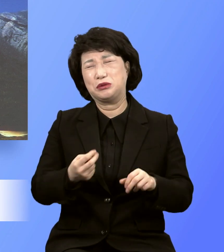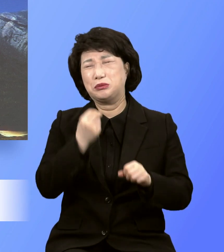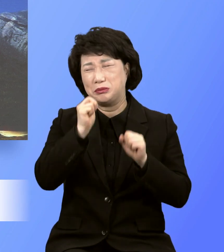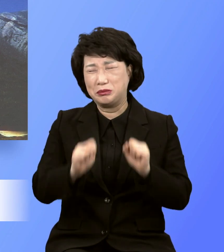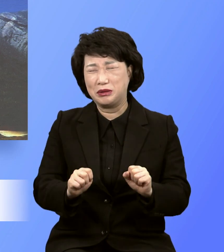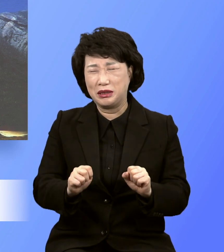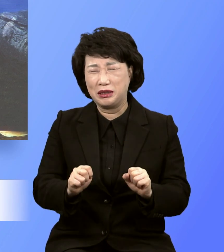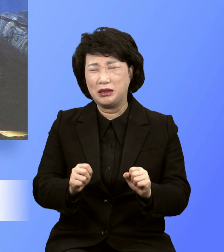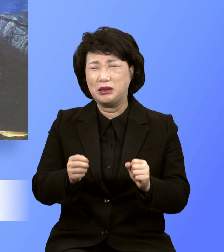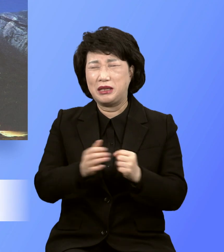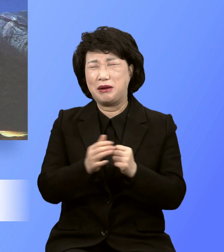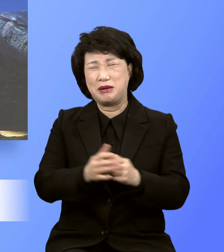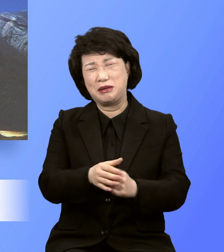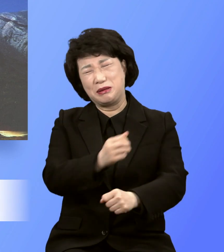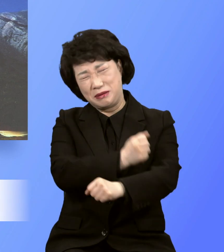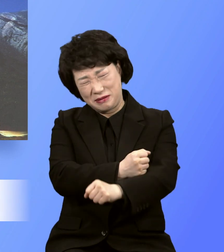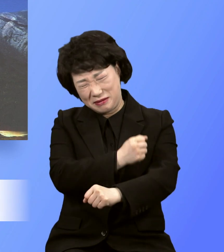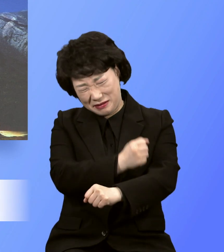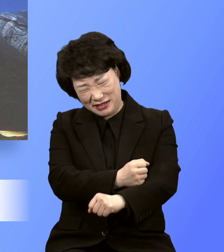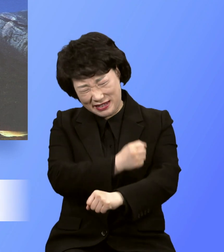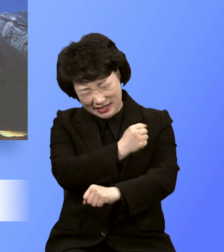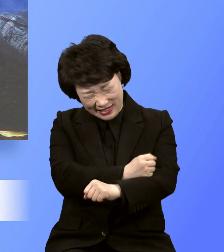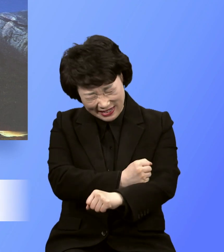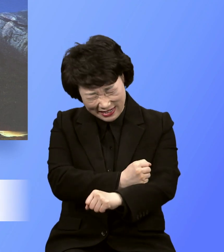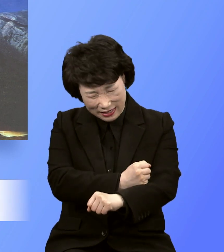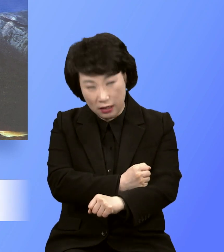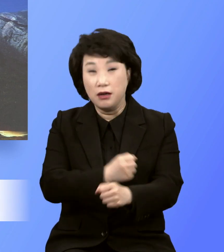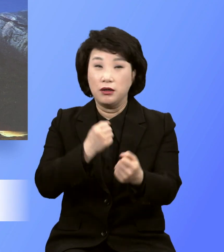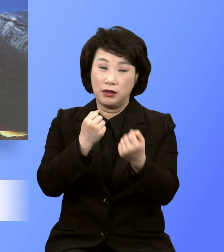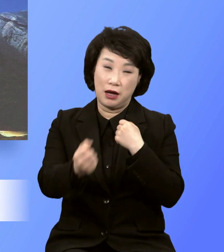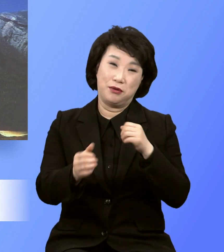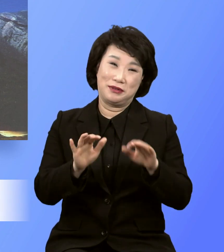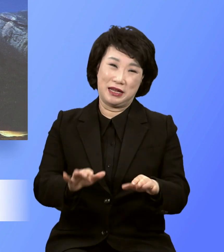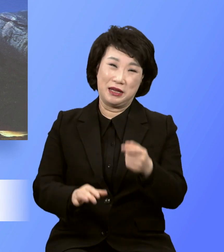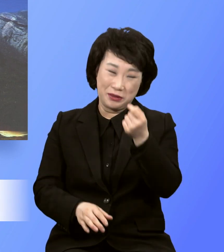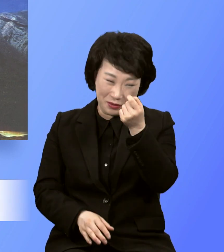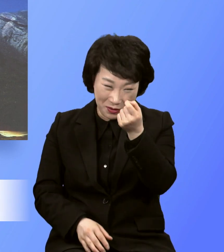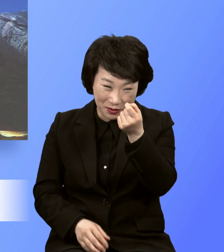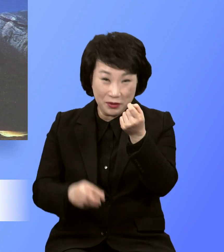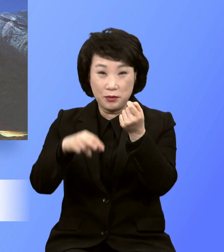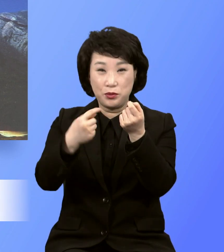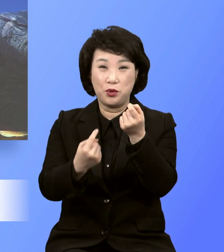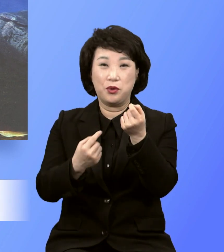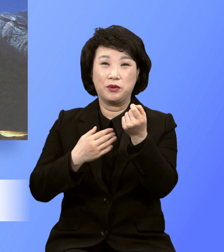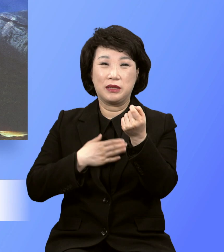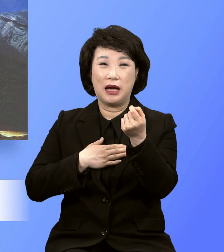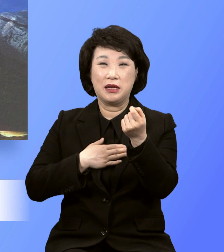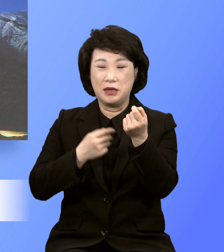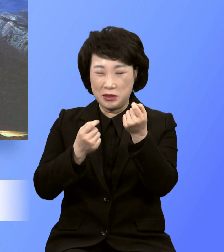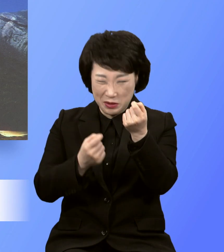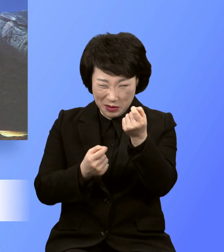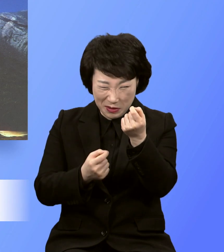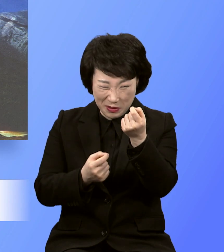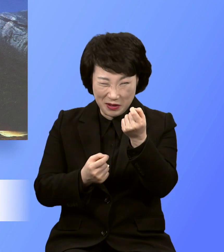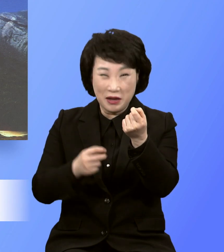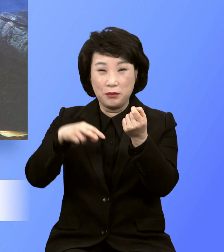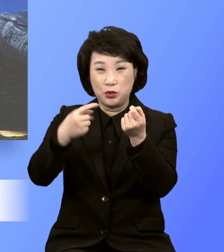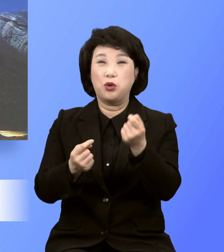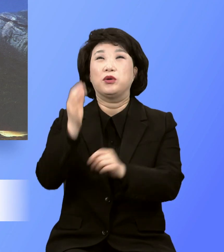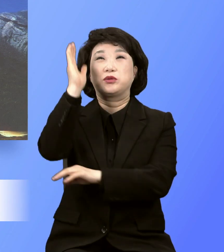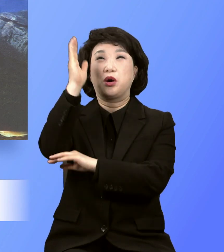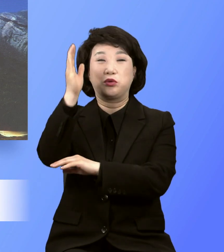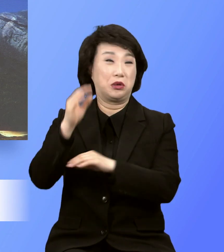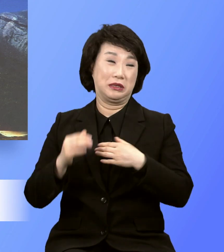때문에 이 고통을 갖고 있구나. 그런데도 단 한 번도, 단 한 차례도